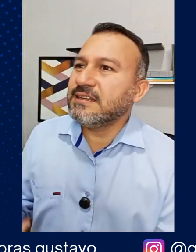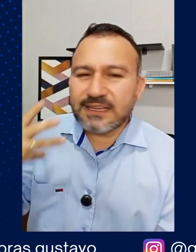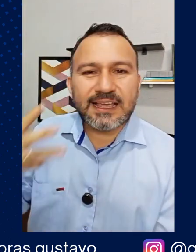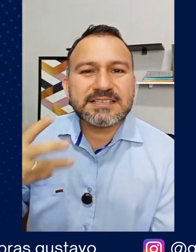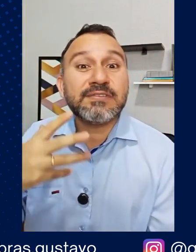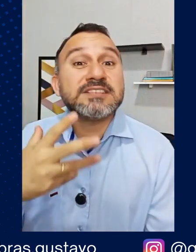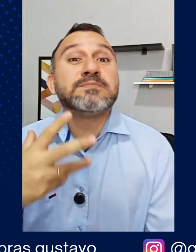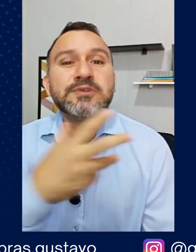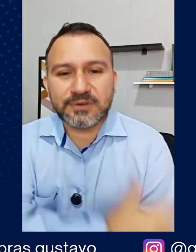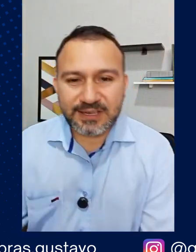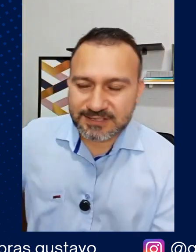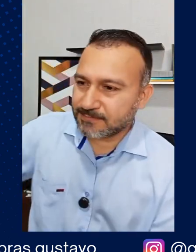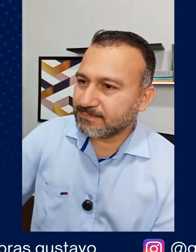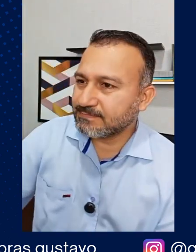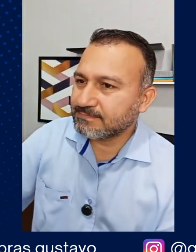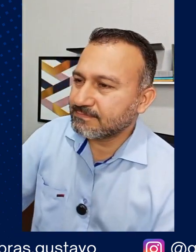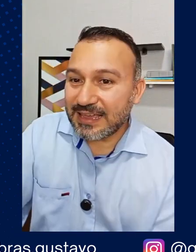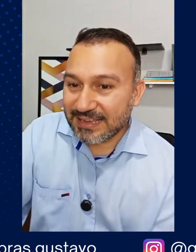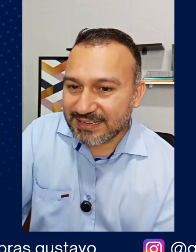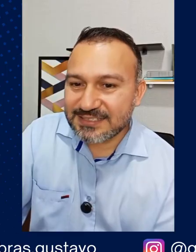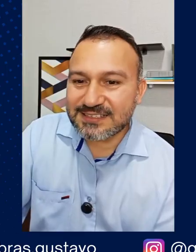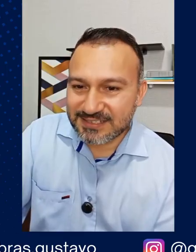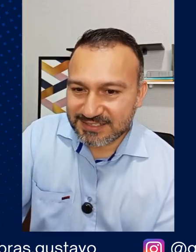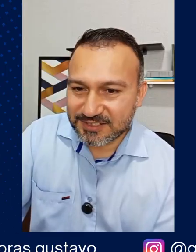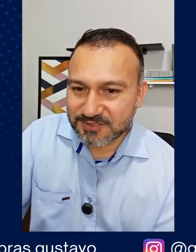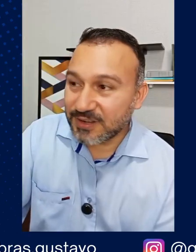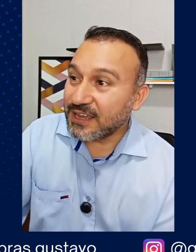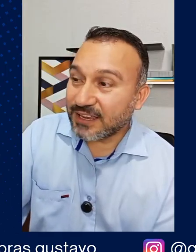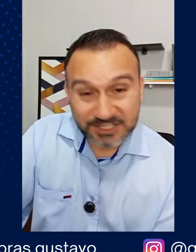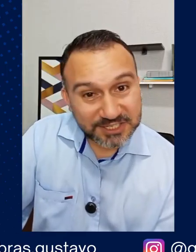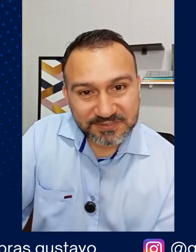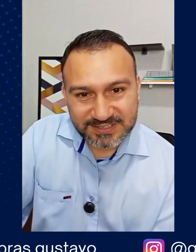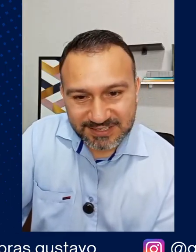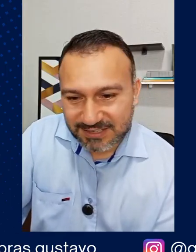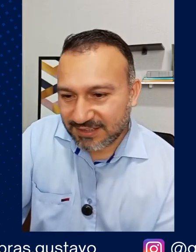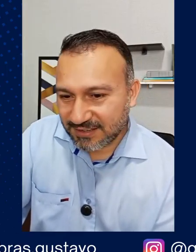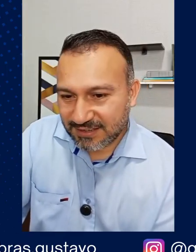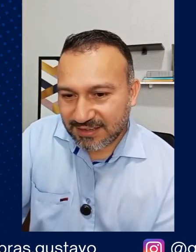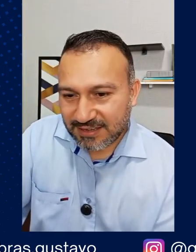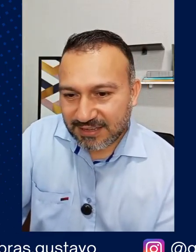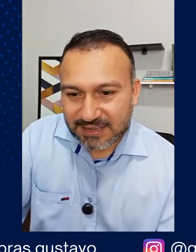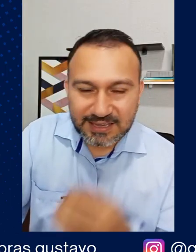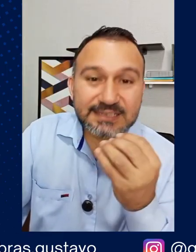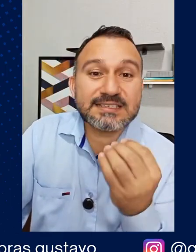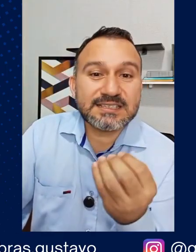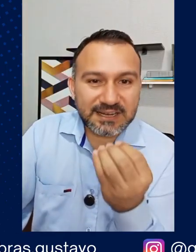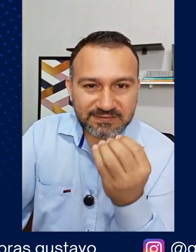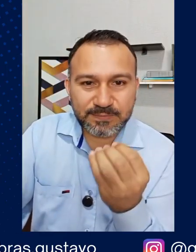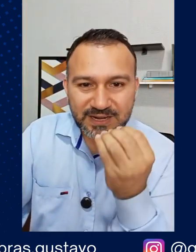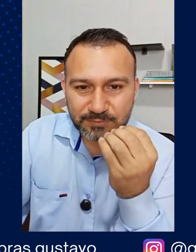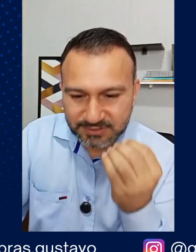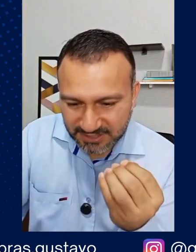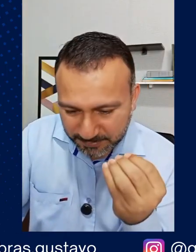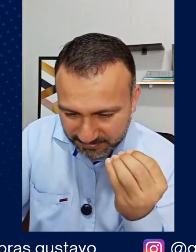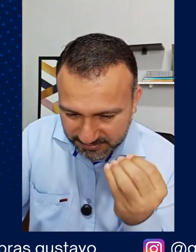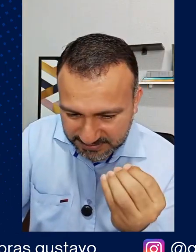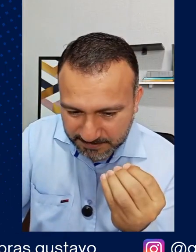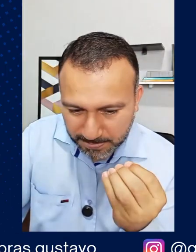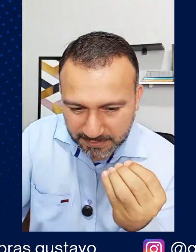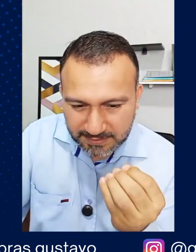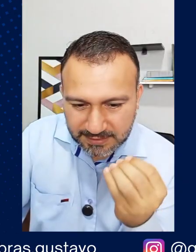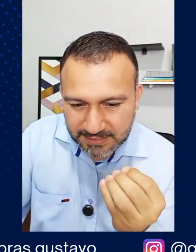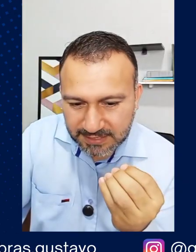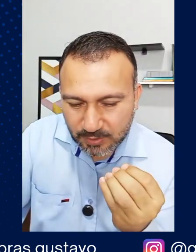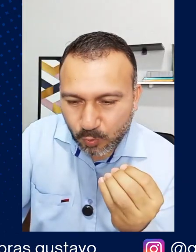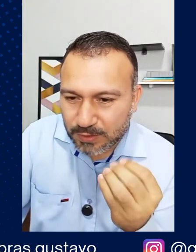reproduzir essa frase em português? Esse exercício que a gente fez aqui, ele serve para mostrar para